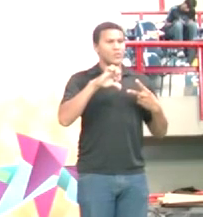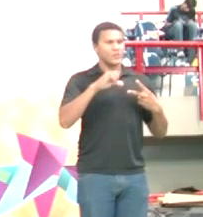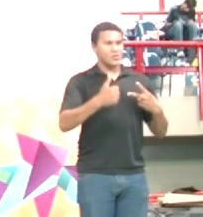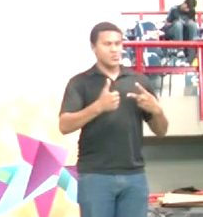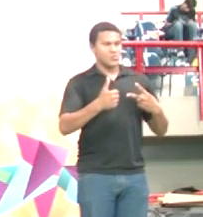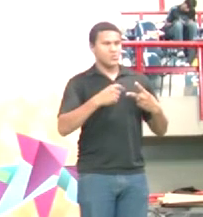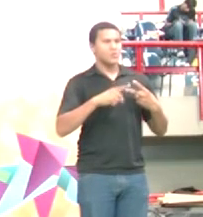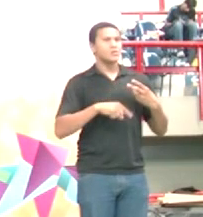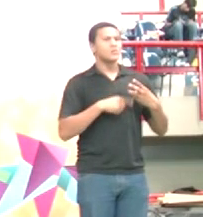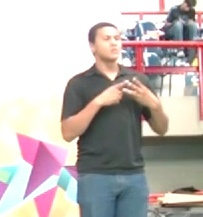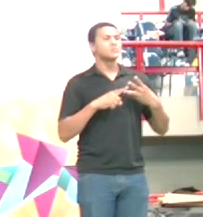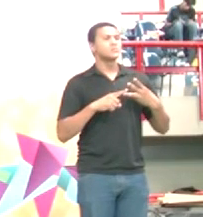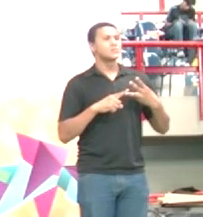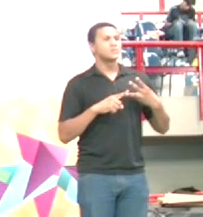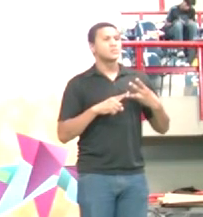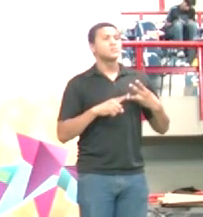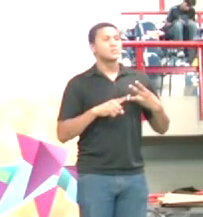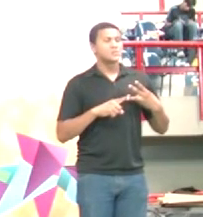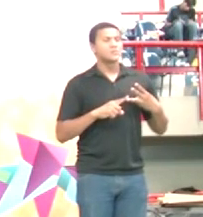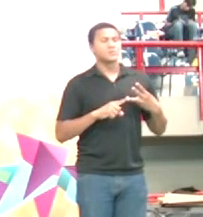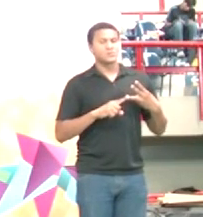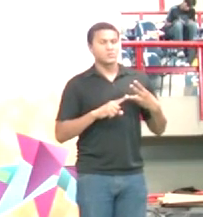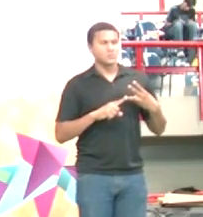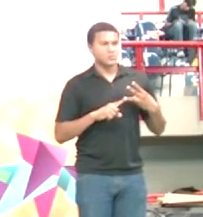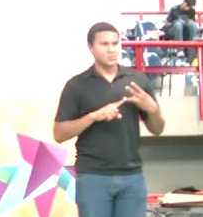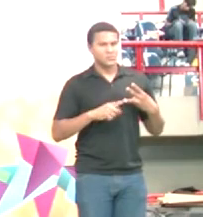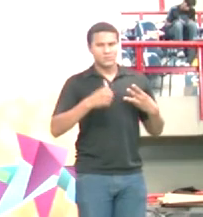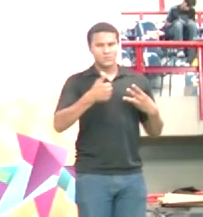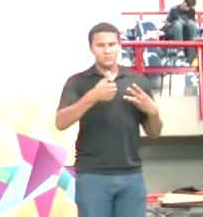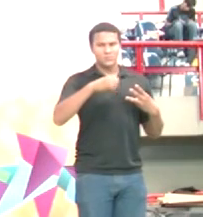1891. Que é a terceira? Terceira?